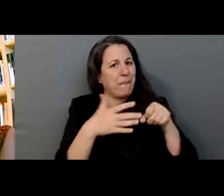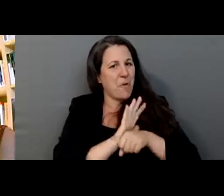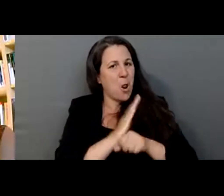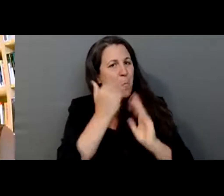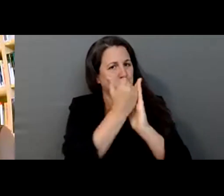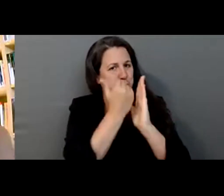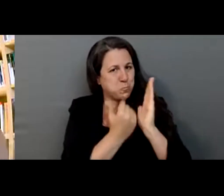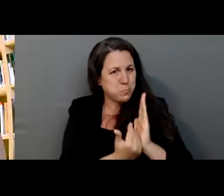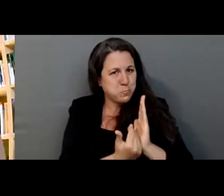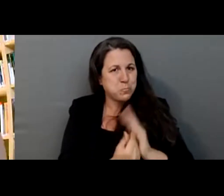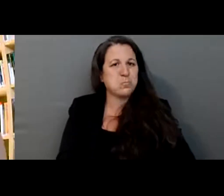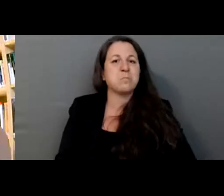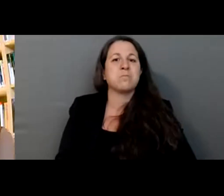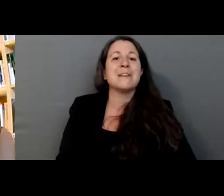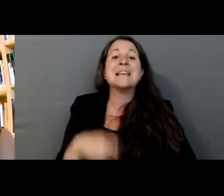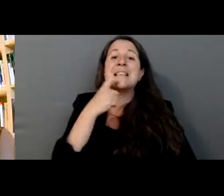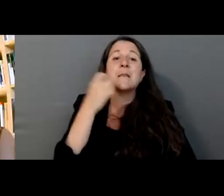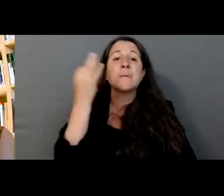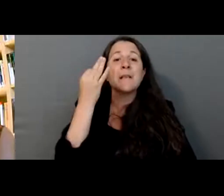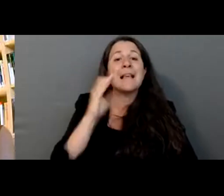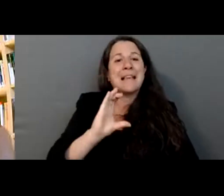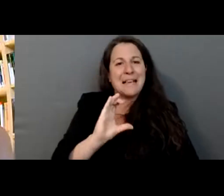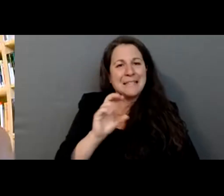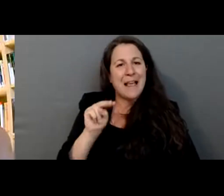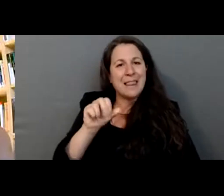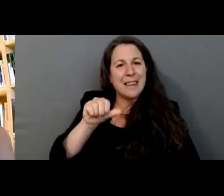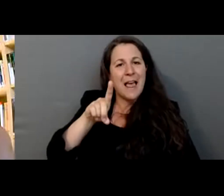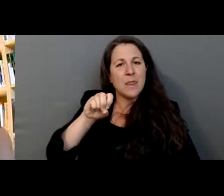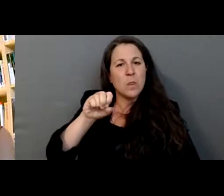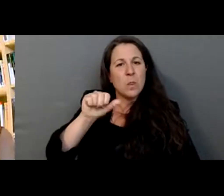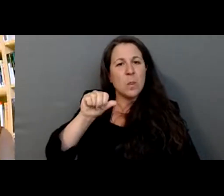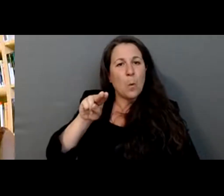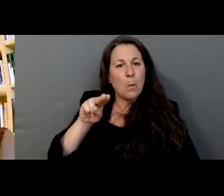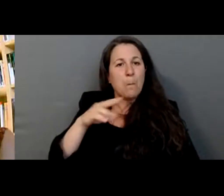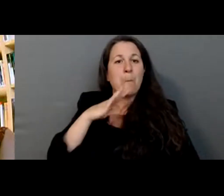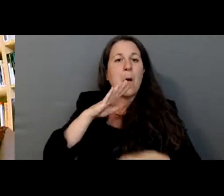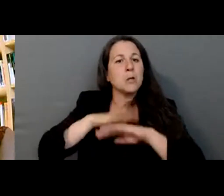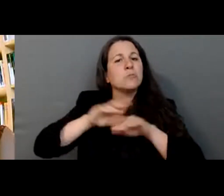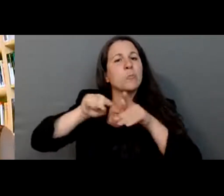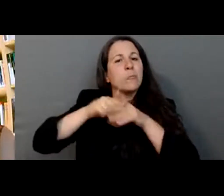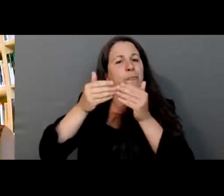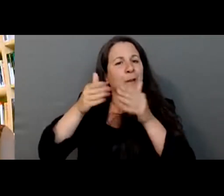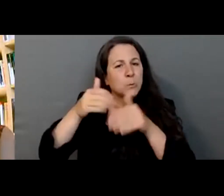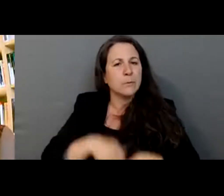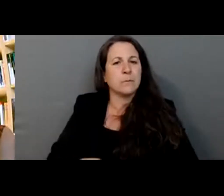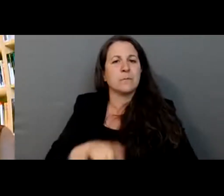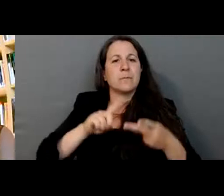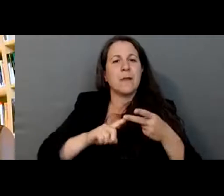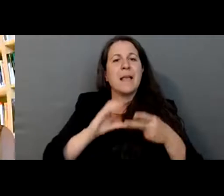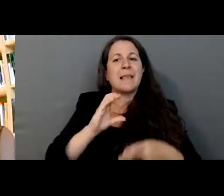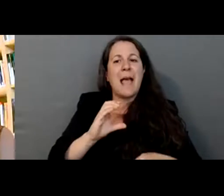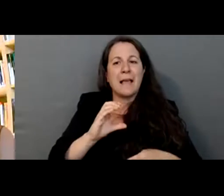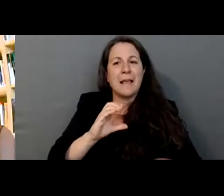Nous aurons le plaisir d'entendre Christian Nadeau, qui fera une introduction sur l'ensemble de ce dossier. Nous entendrons Karine